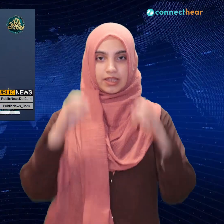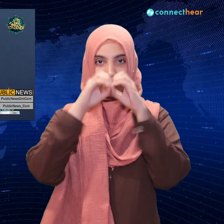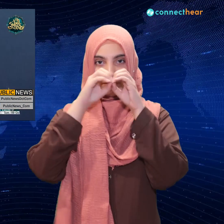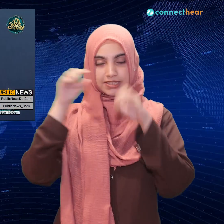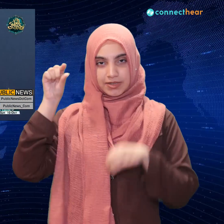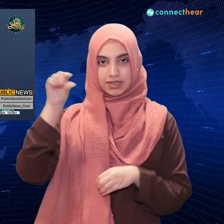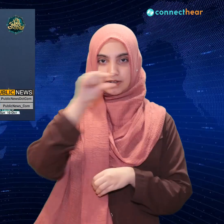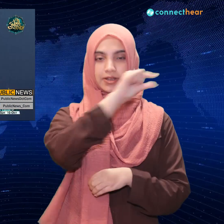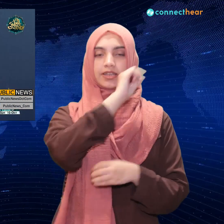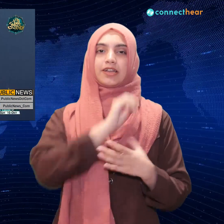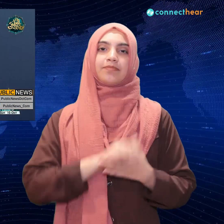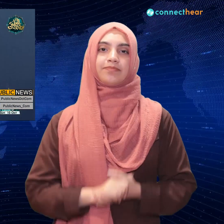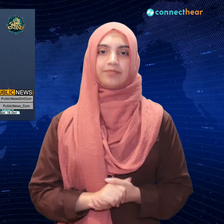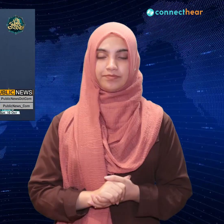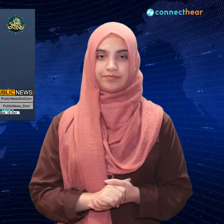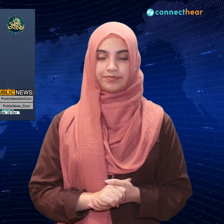بسم اللہ الرحمن الرحیم